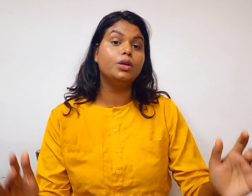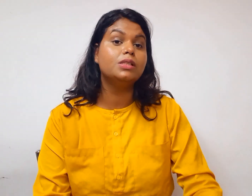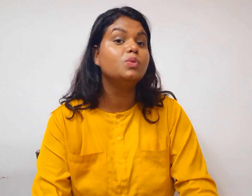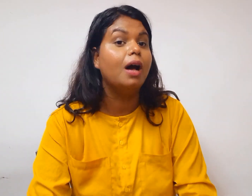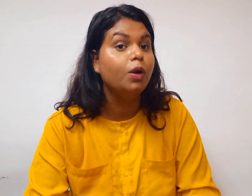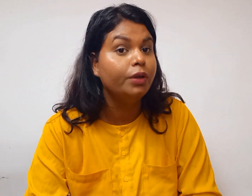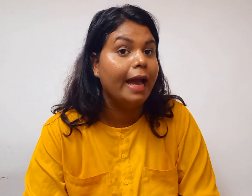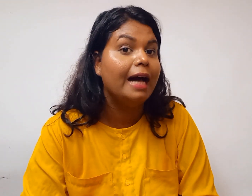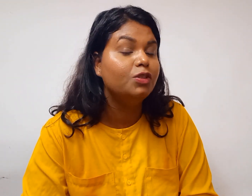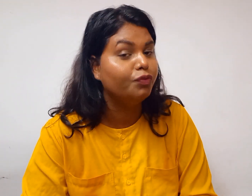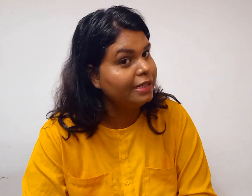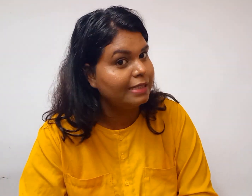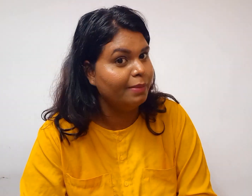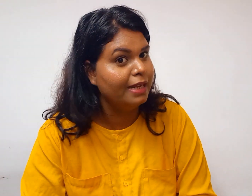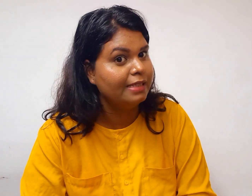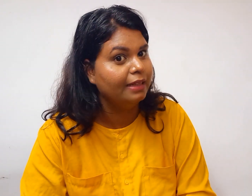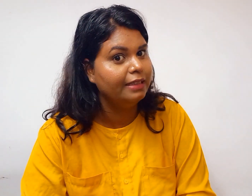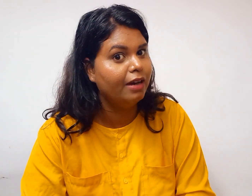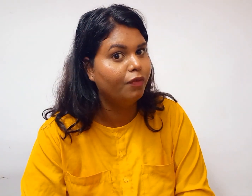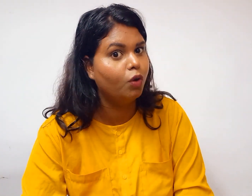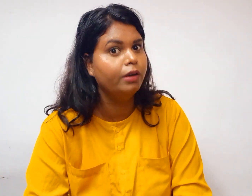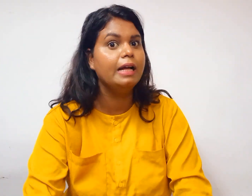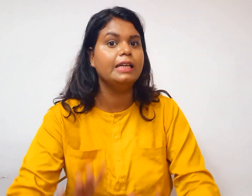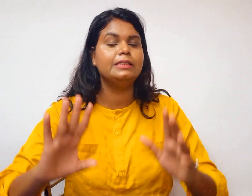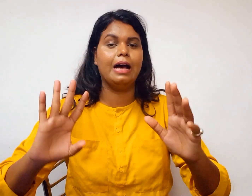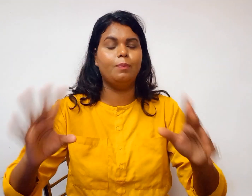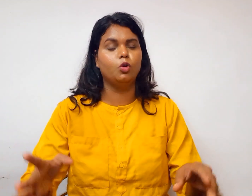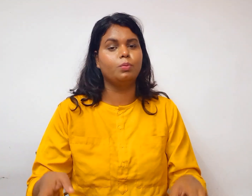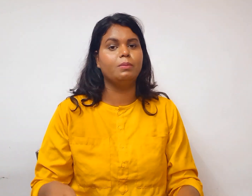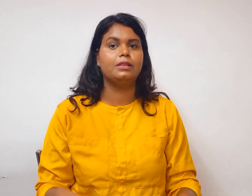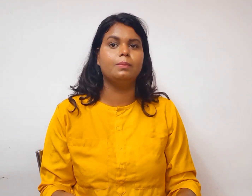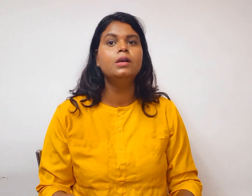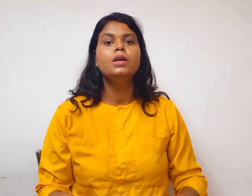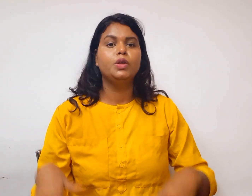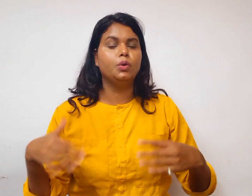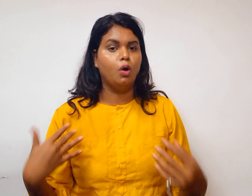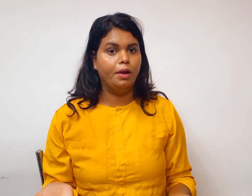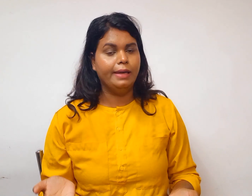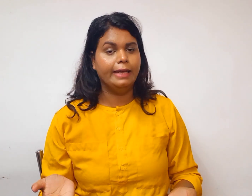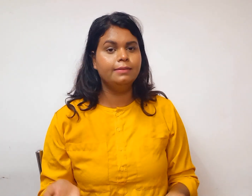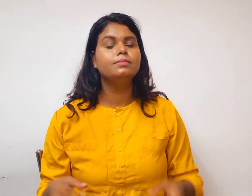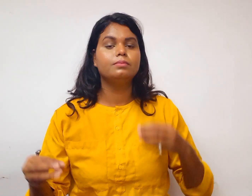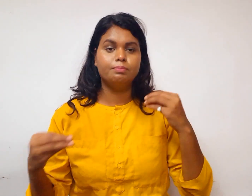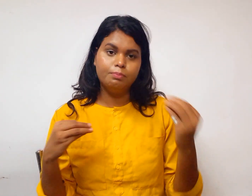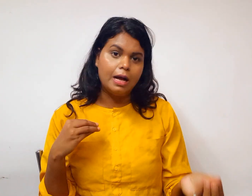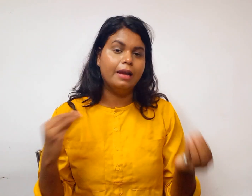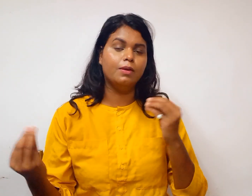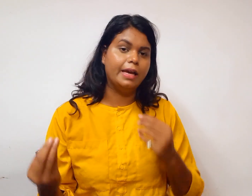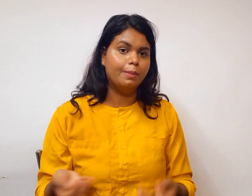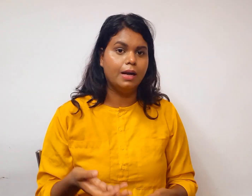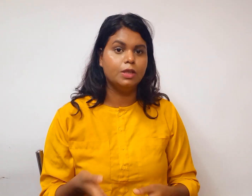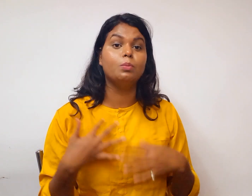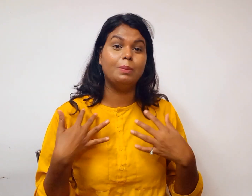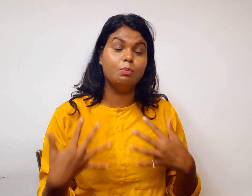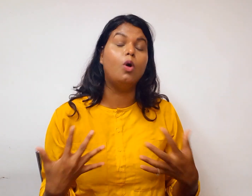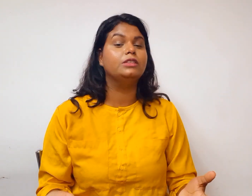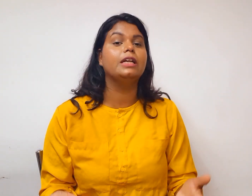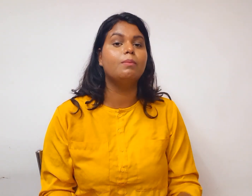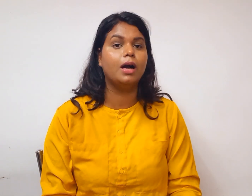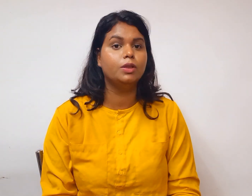मैकडोनल्ड्स वालों ने आज फिर से मेरे साथ किया फ्रॉड। गाइस आप लोग भी मतलब यू नो ऑनलाइन खाना वगैरह मंगाते हो, मैं भी बहुत ज़्यादा मंगाती